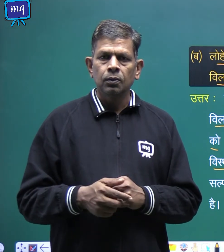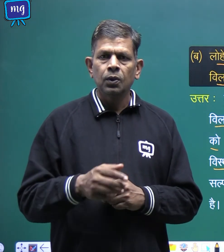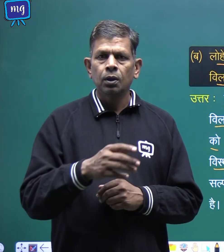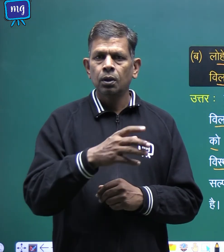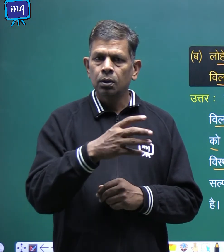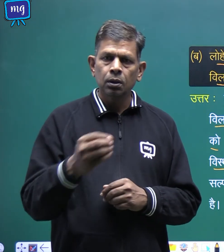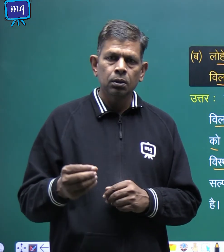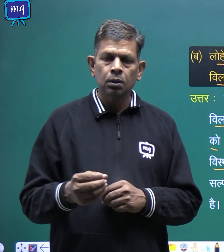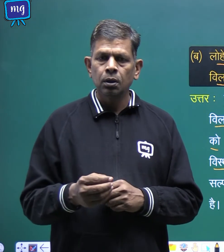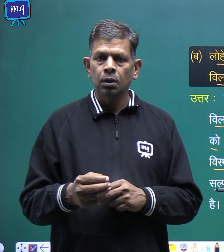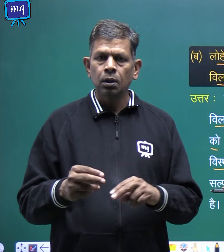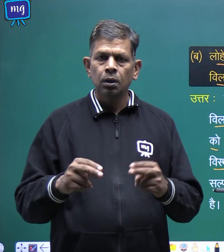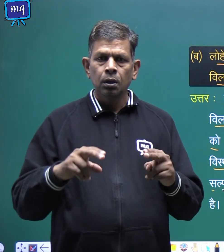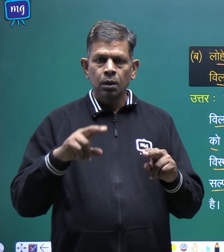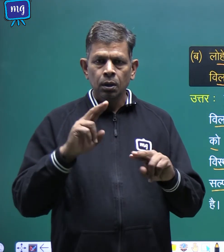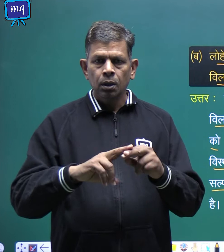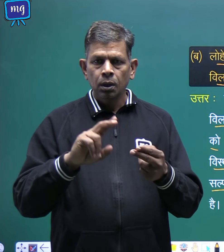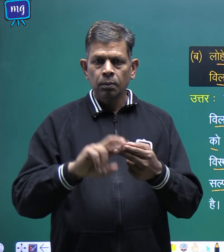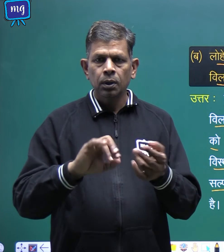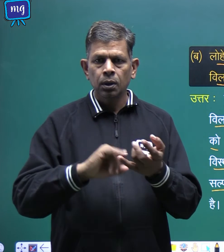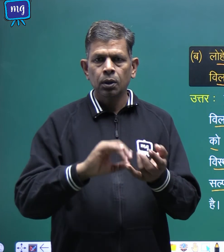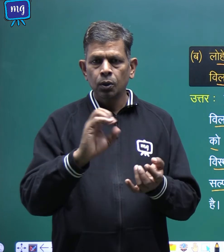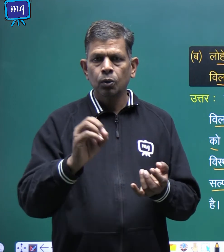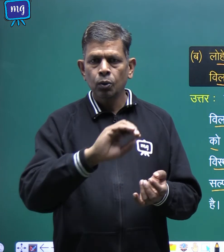तथा आयरन सल्फेट